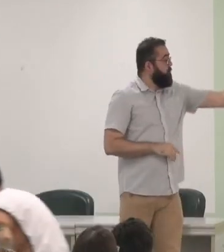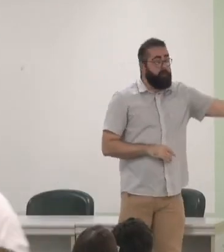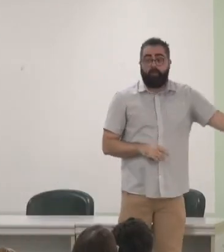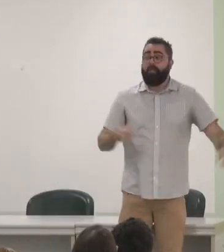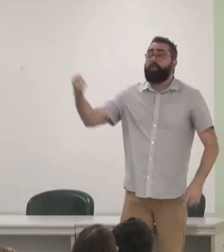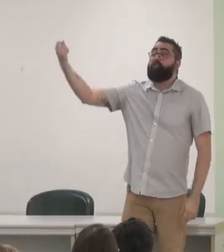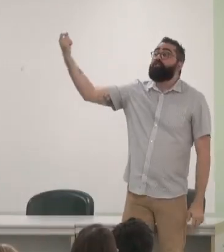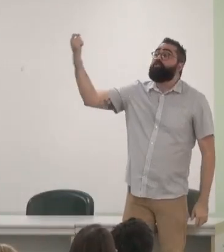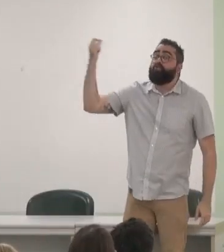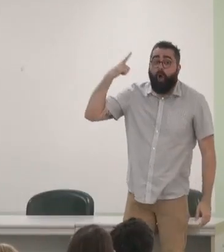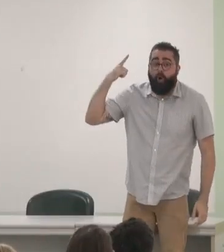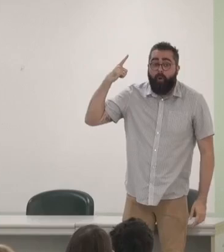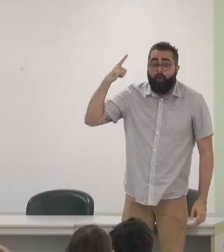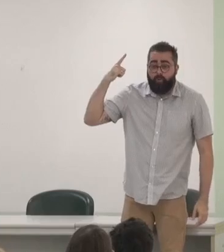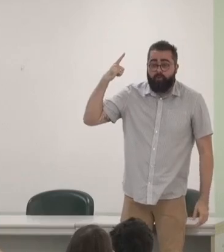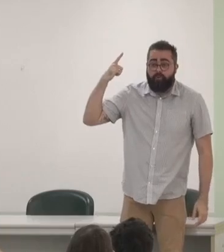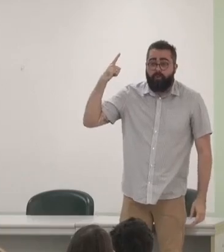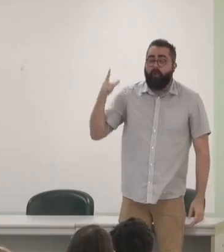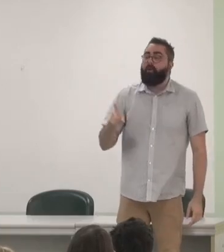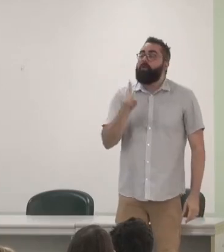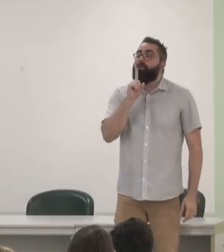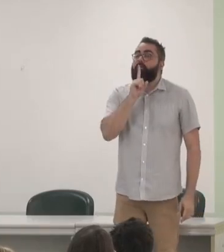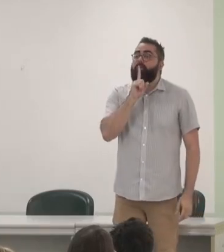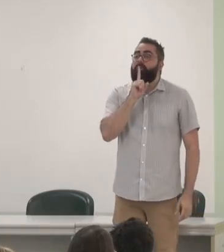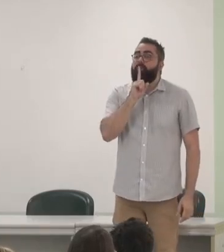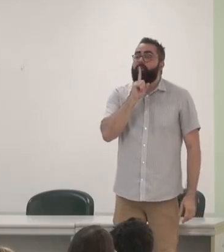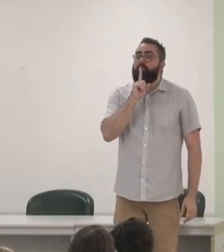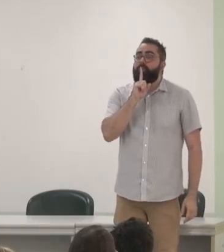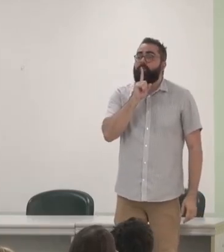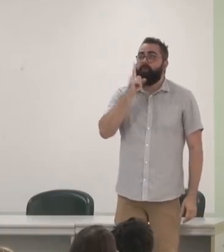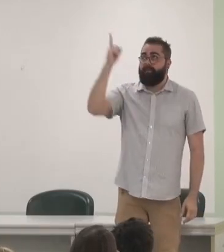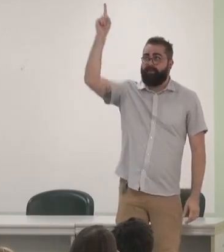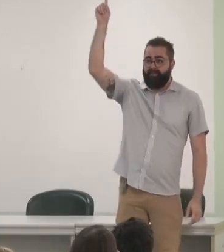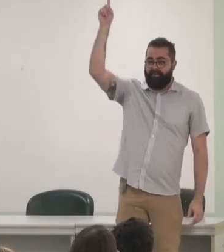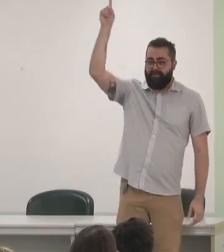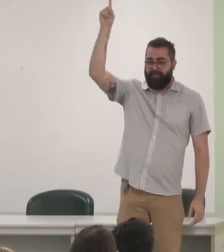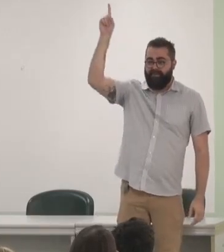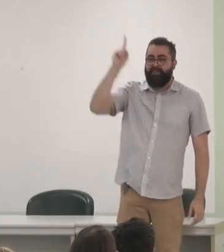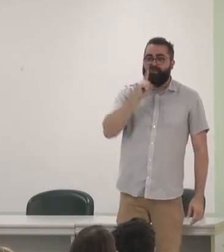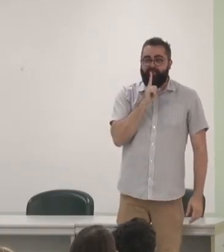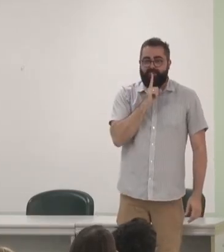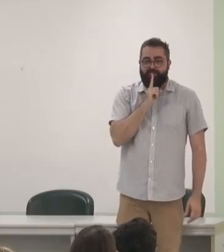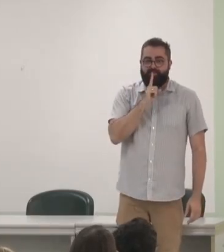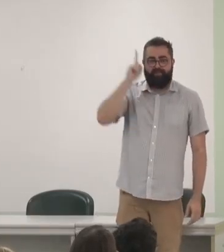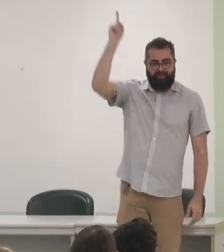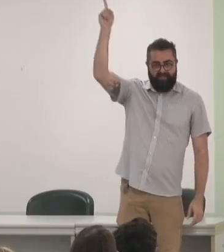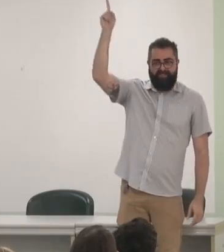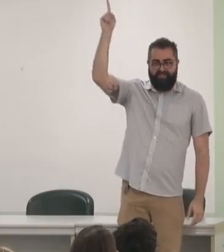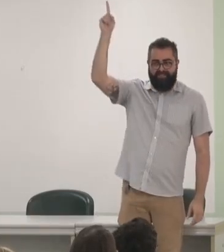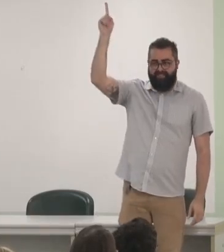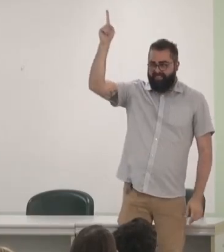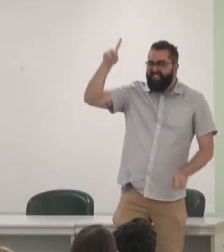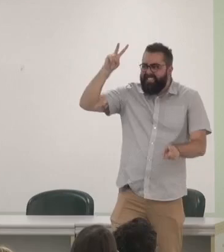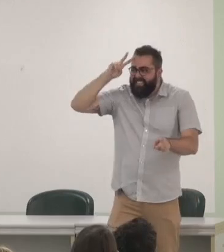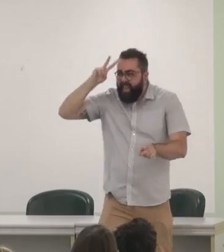palma. E essa outra palavra aqui para sol é só sopra e aponta.